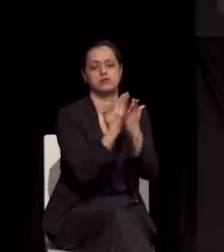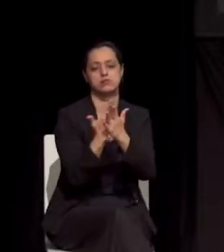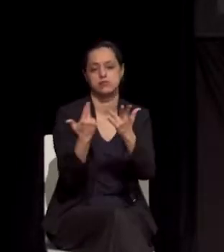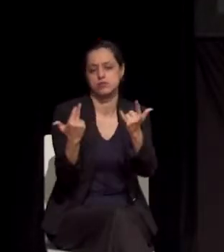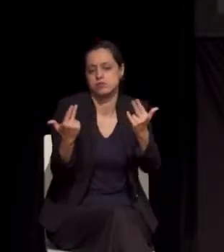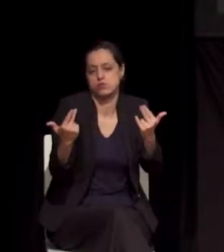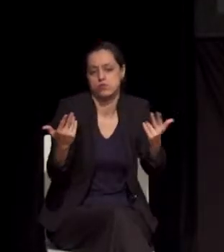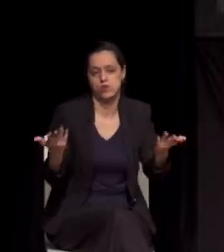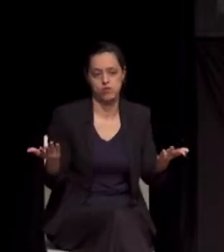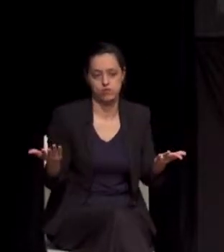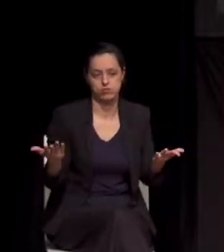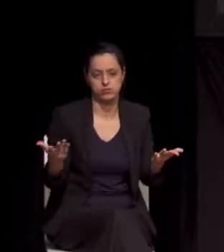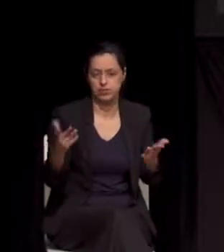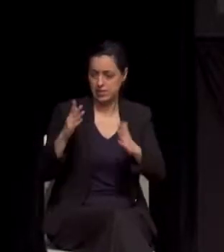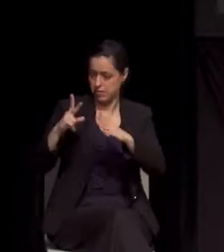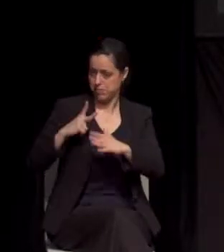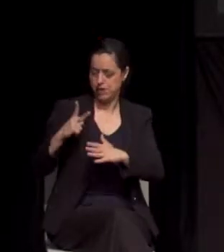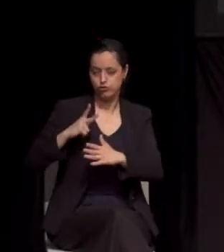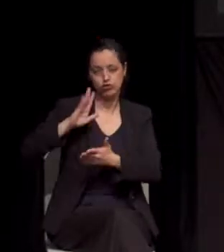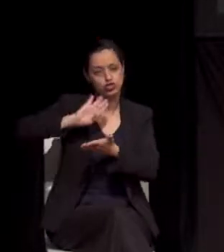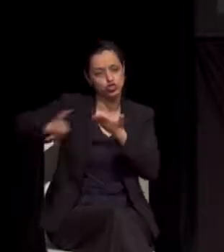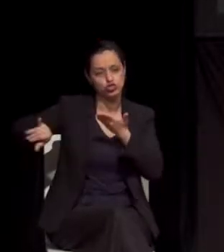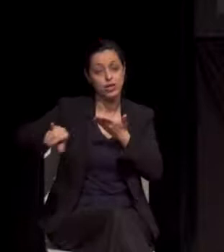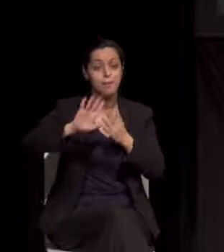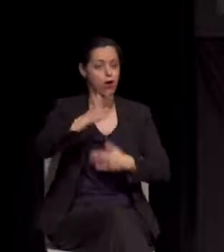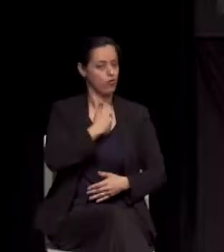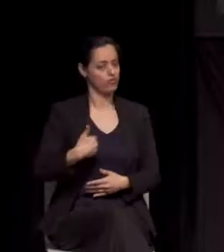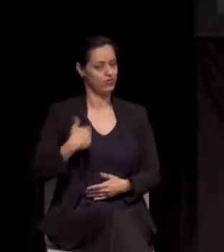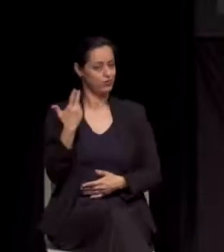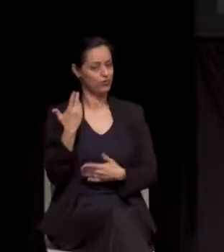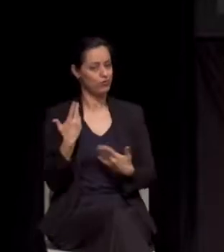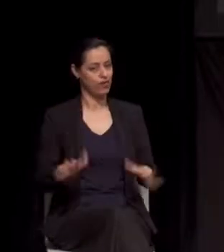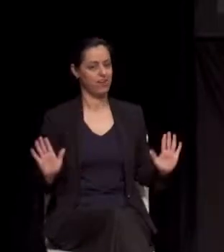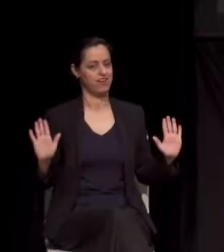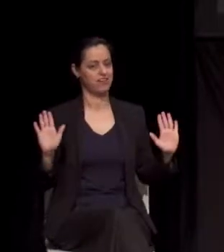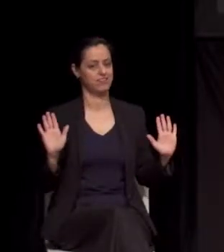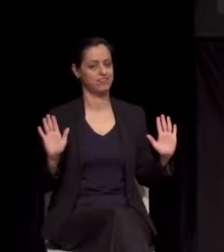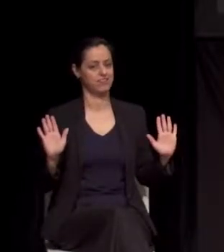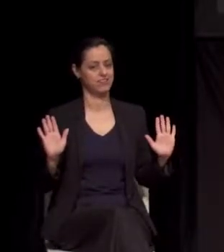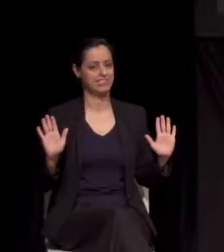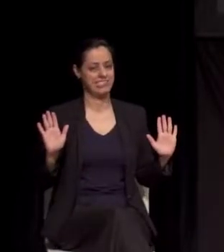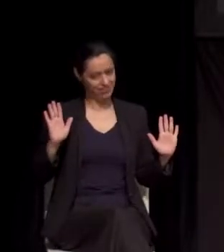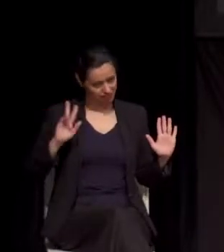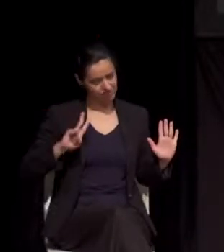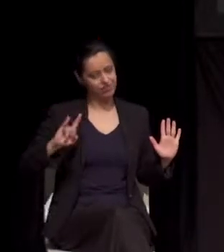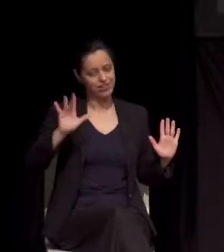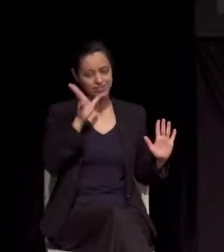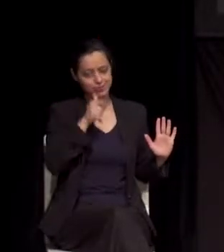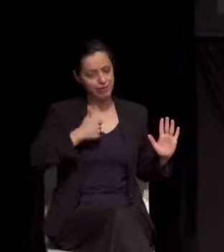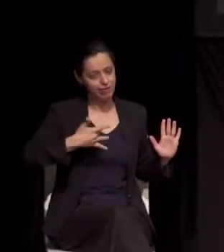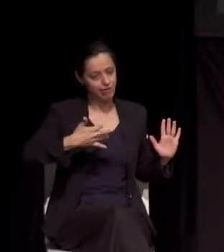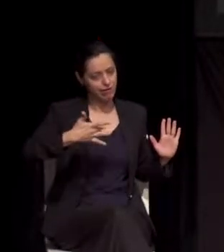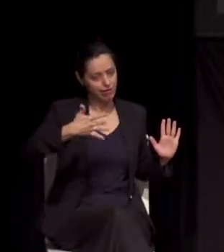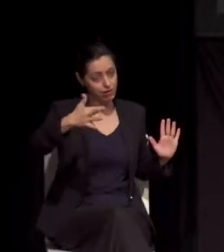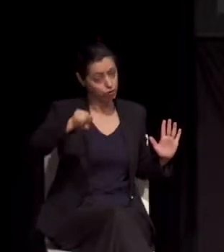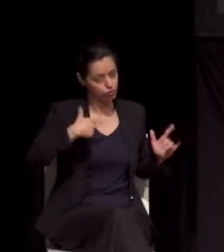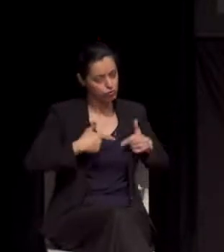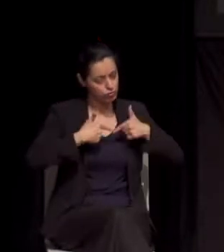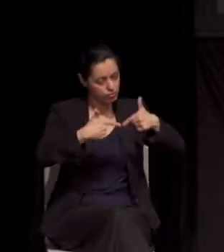particulares obsoletas. E isso o governo não quer. Nenhum governo vai querer durante muito tempo, e essa é a luta que a gente tem que